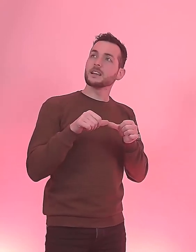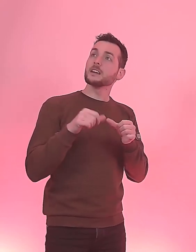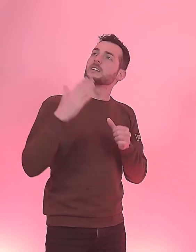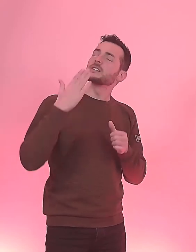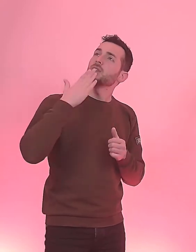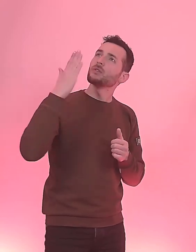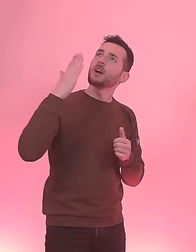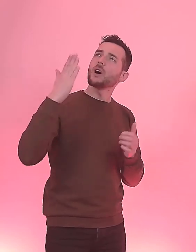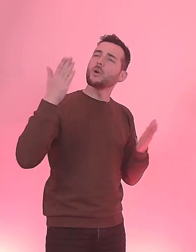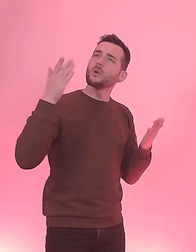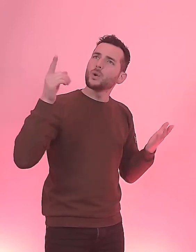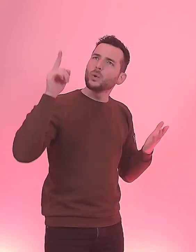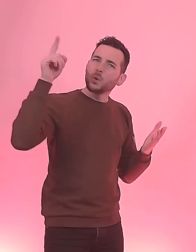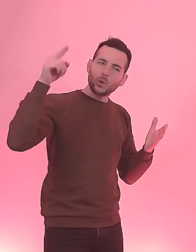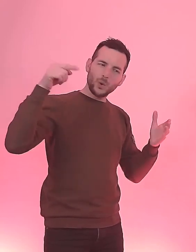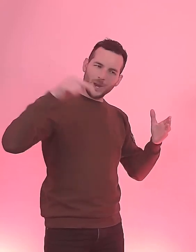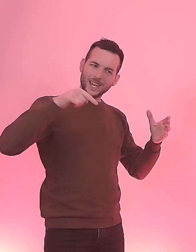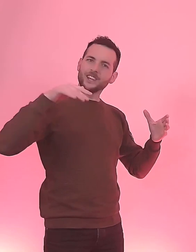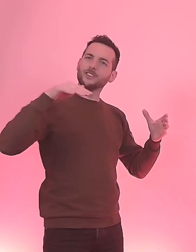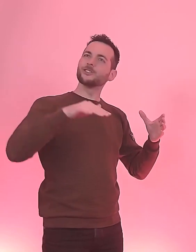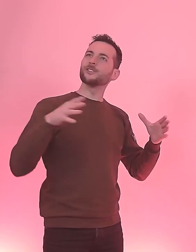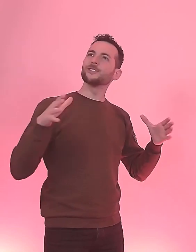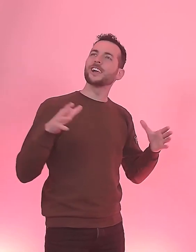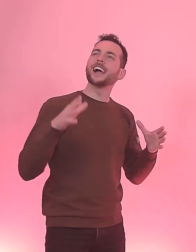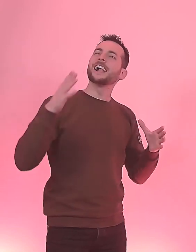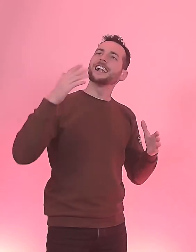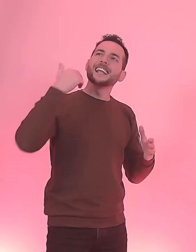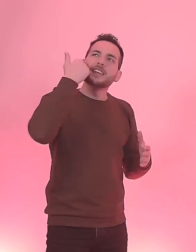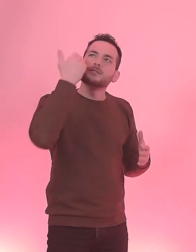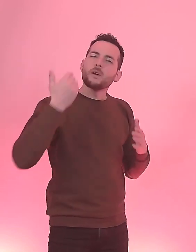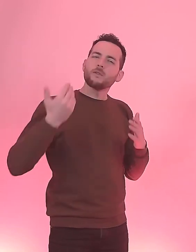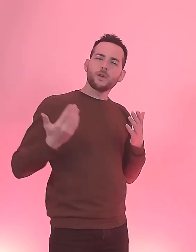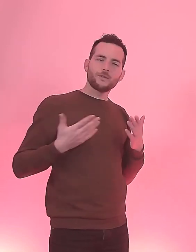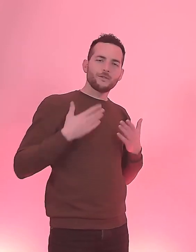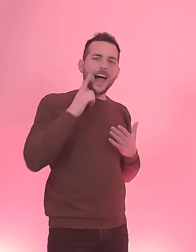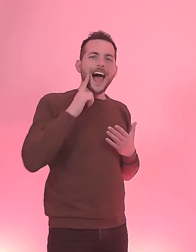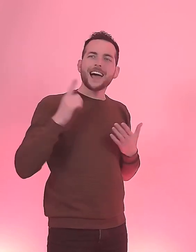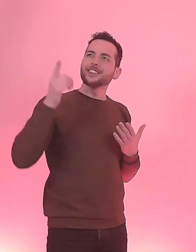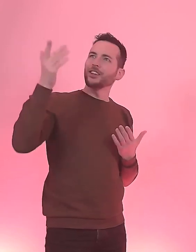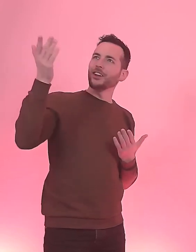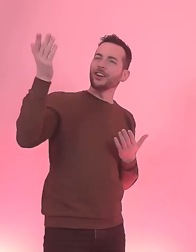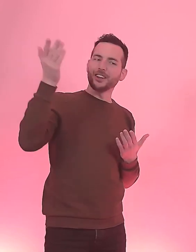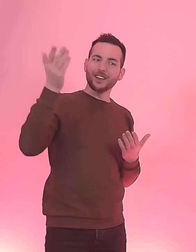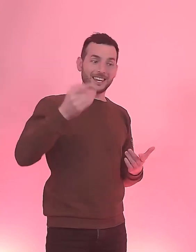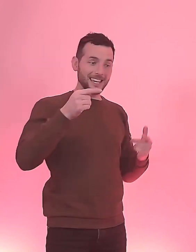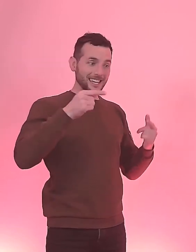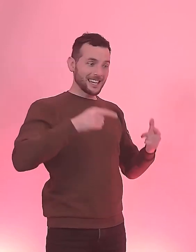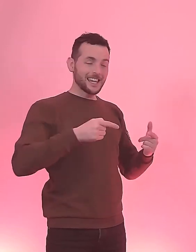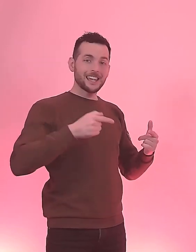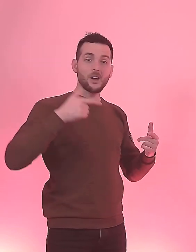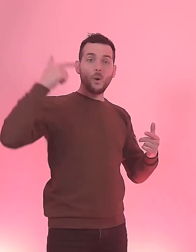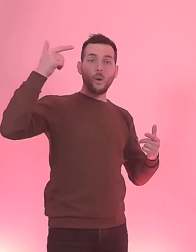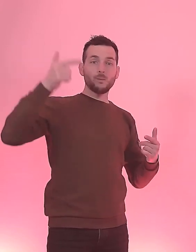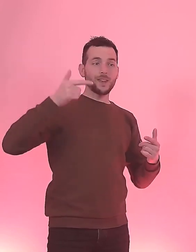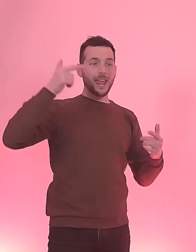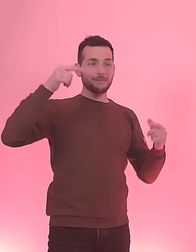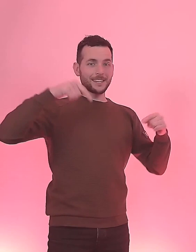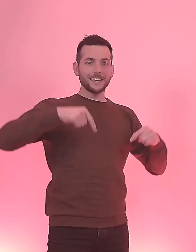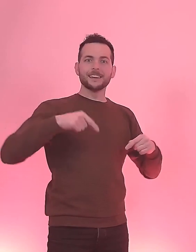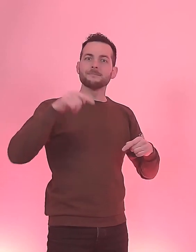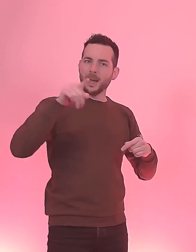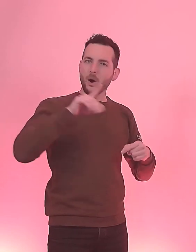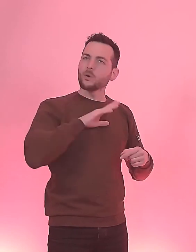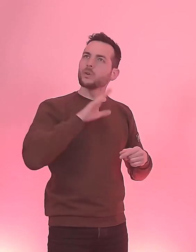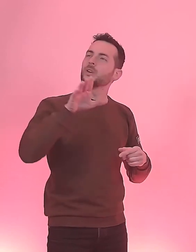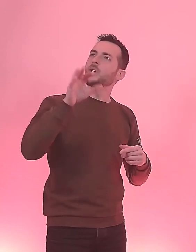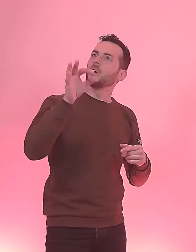in ons midden bent als een liefdevolle vader u bent hier waar de opnames lopen maar ook in elke woonkamer bent u